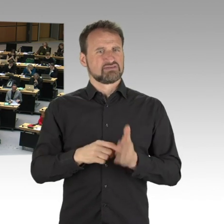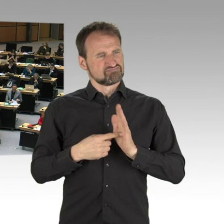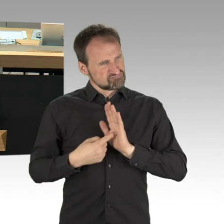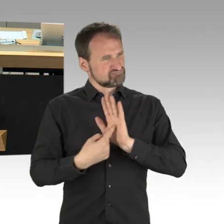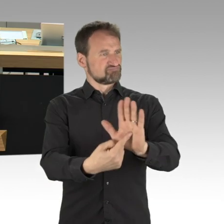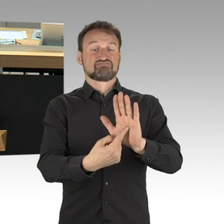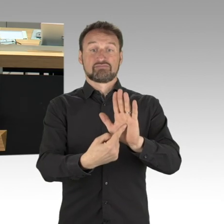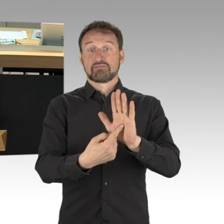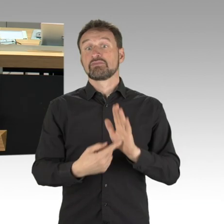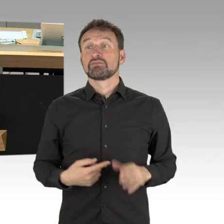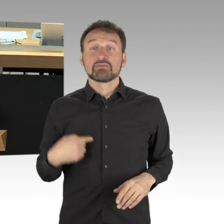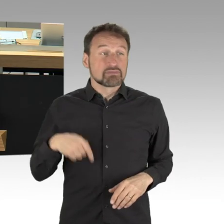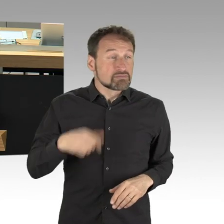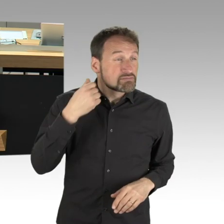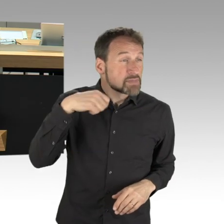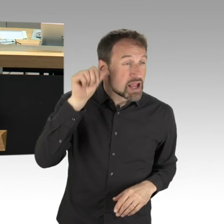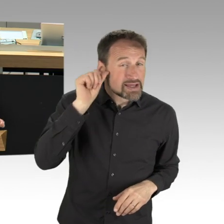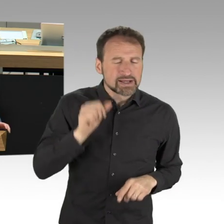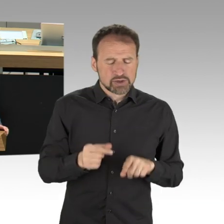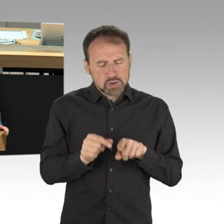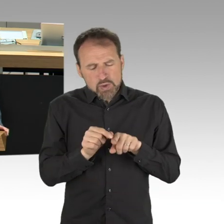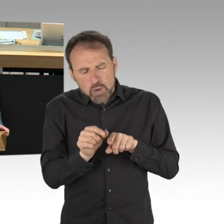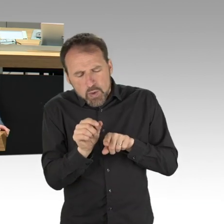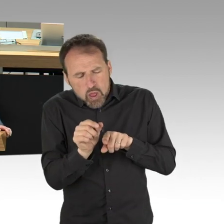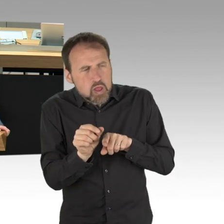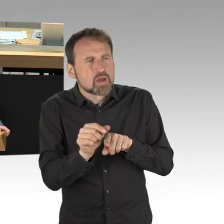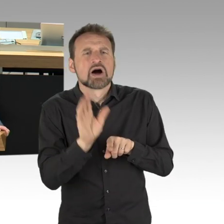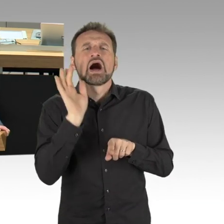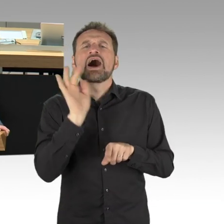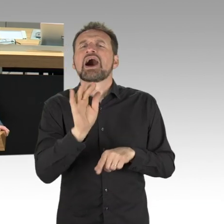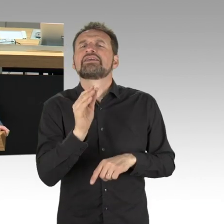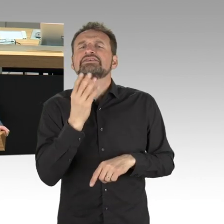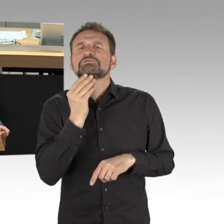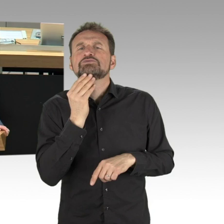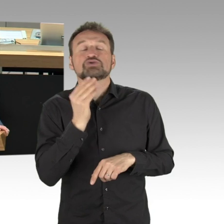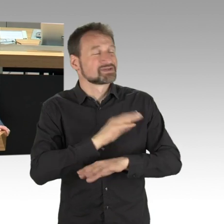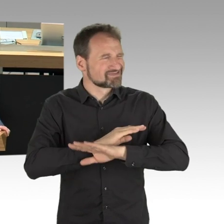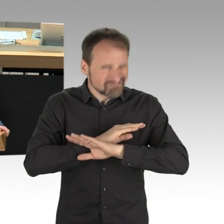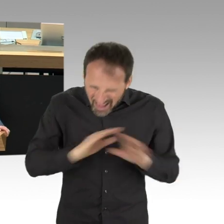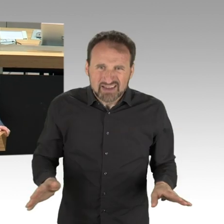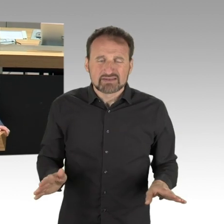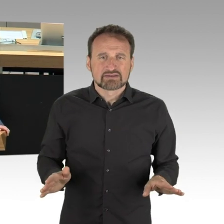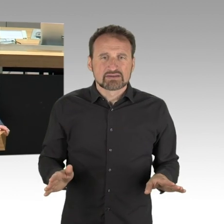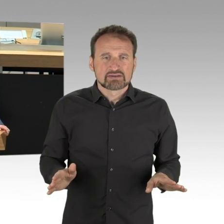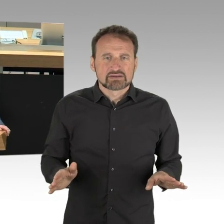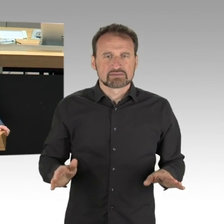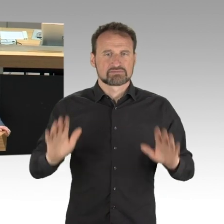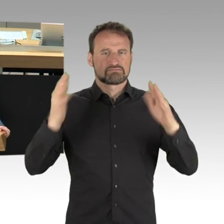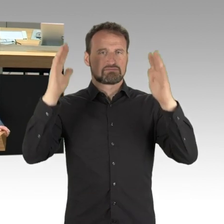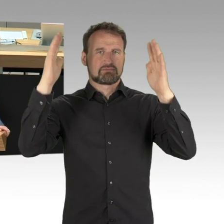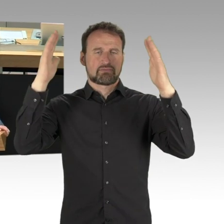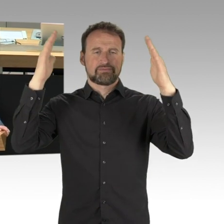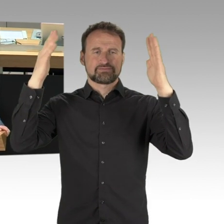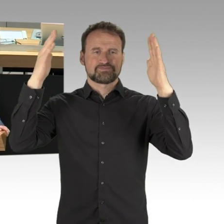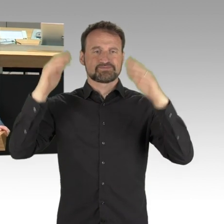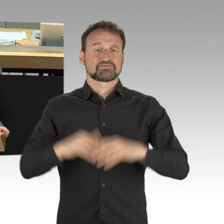Und dieses Thema wird immer wichtiger, liebe Kolleginnen und Kollegen, wenn wir die Zeitschiene betrachten und